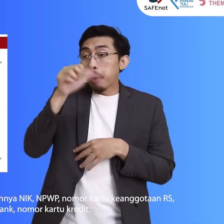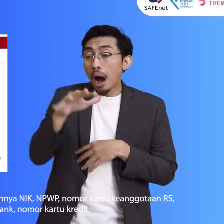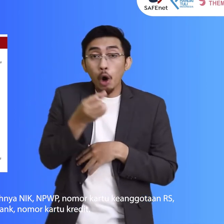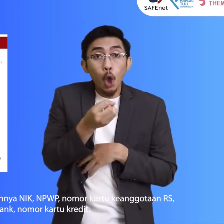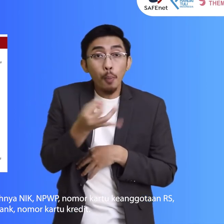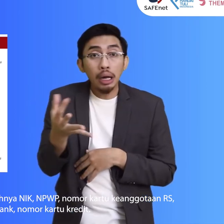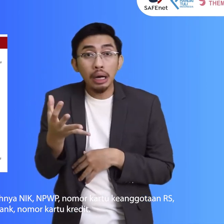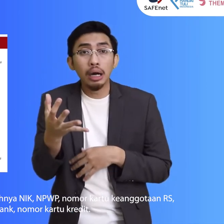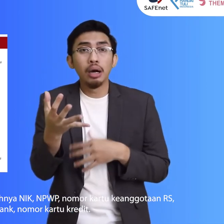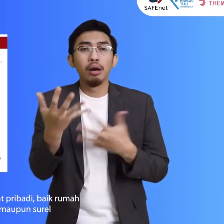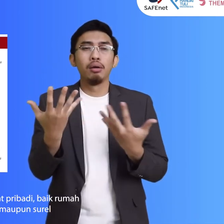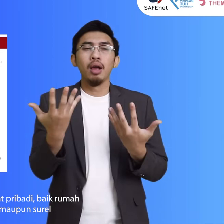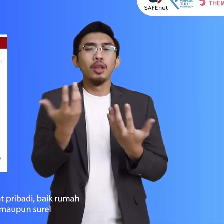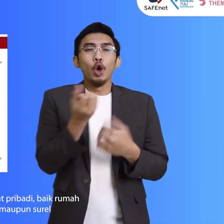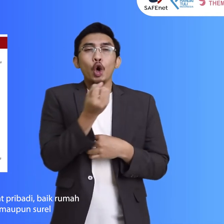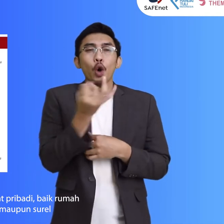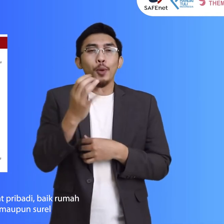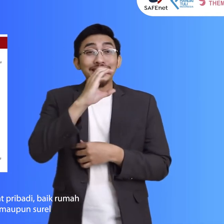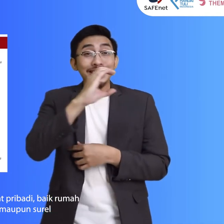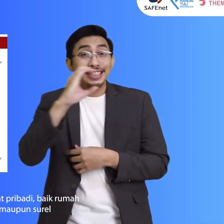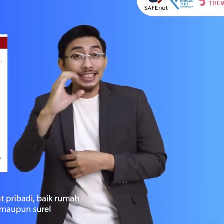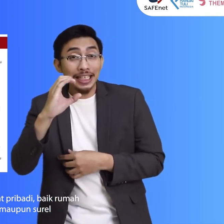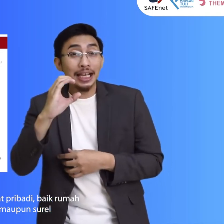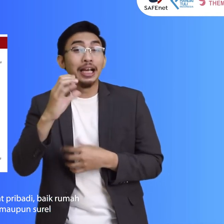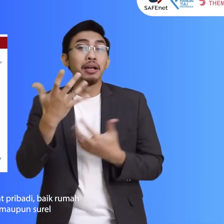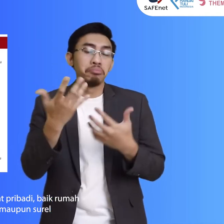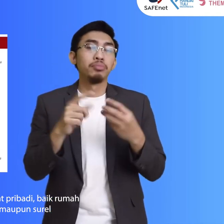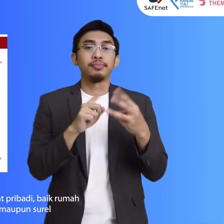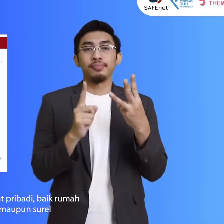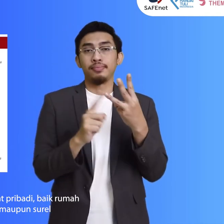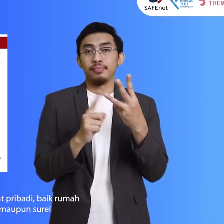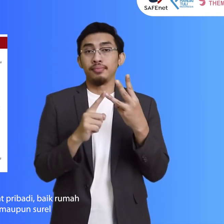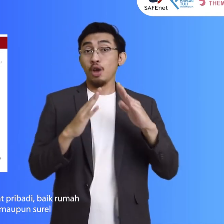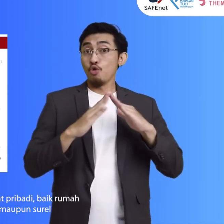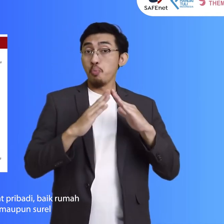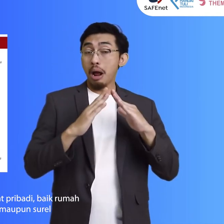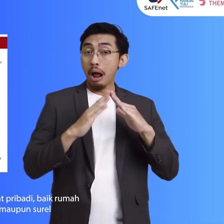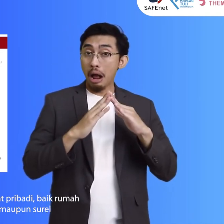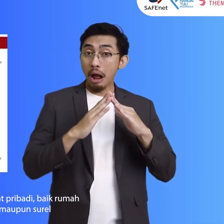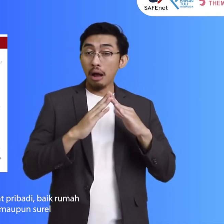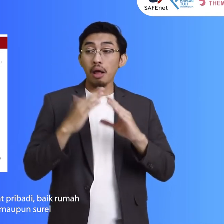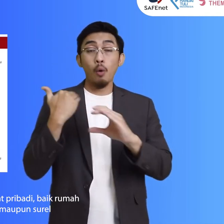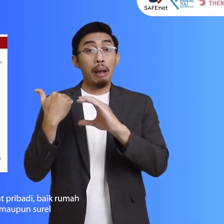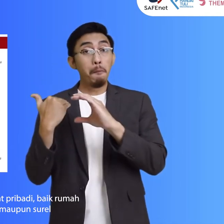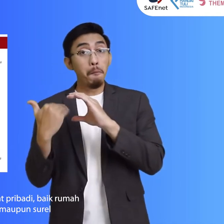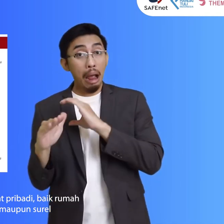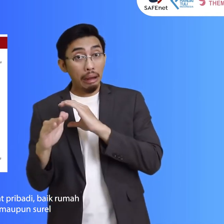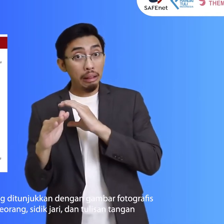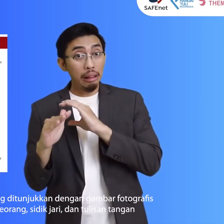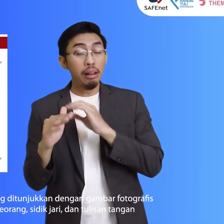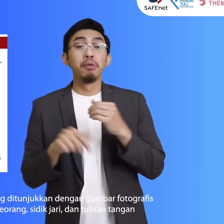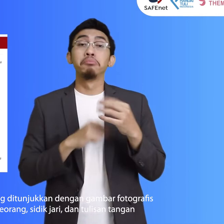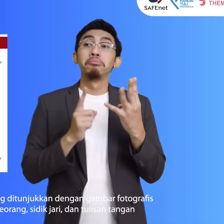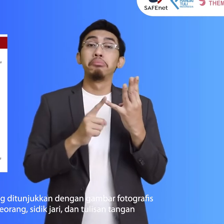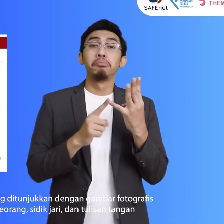Sakit nomor rekening bank maupun nomor kartu kredit 3 alamat pribadi